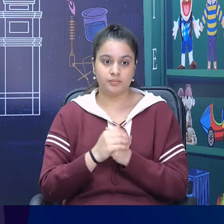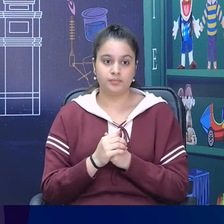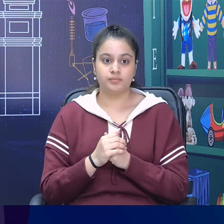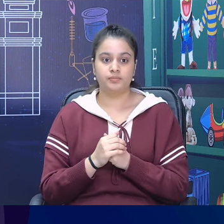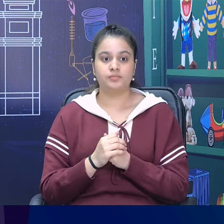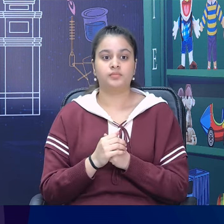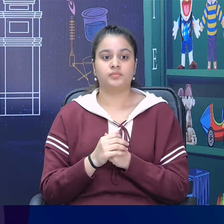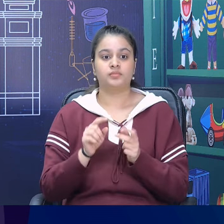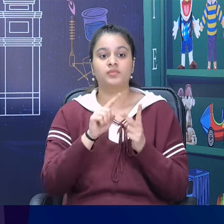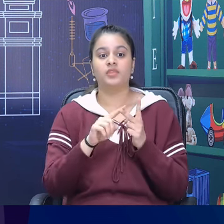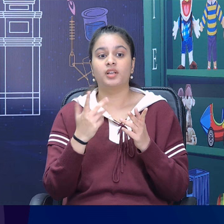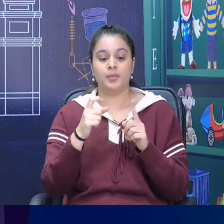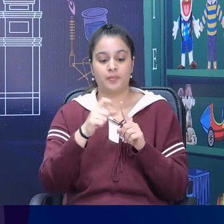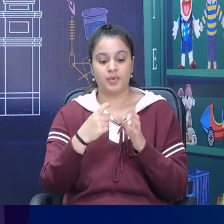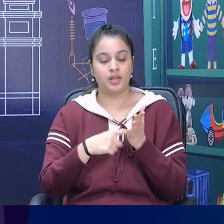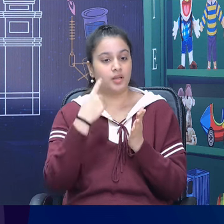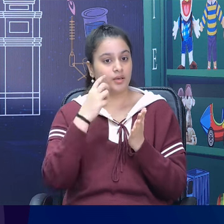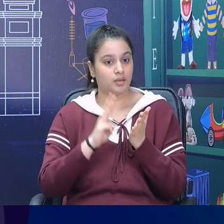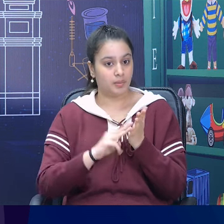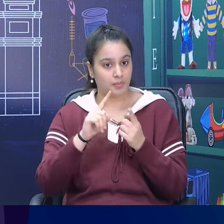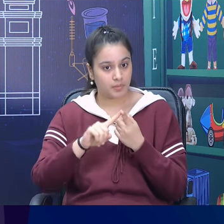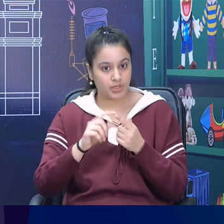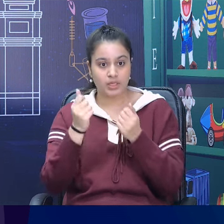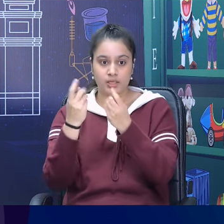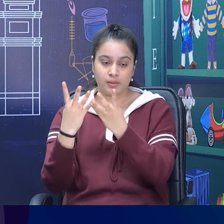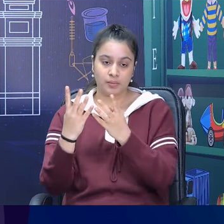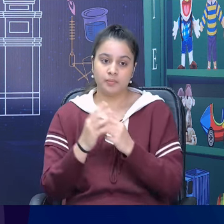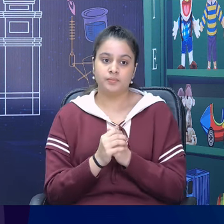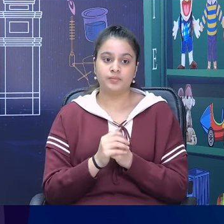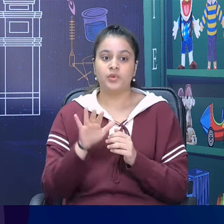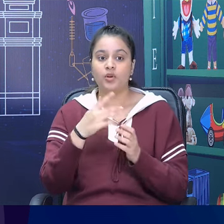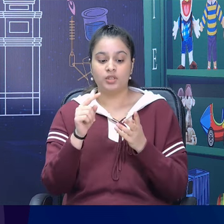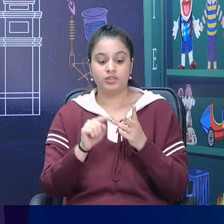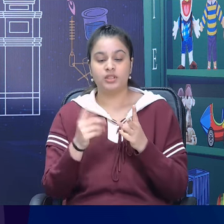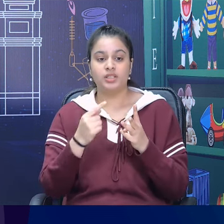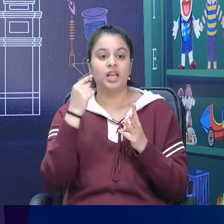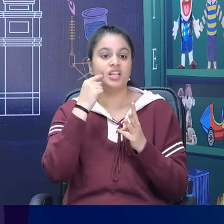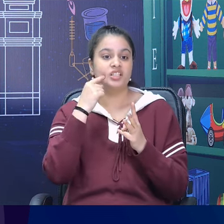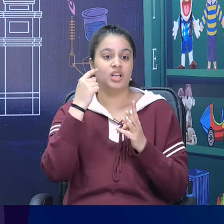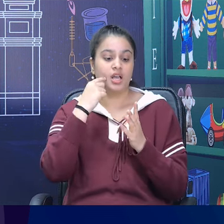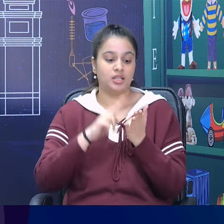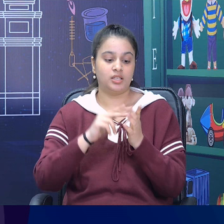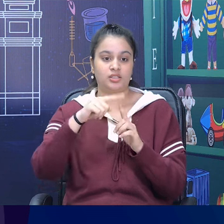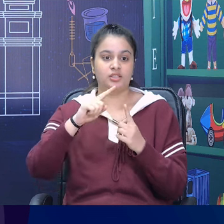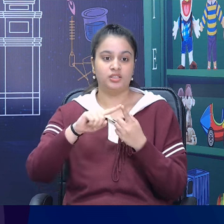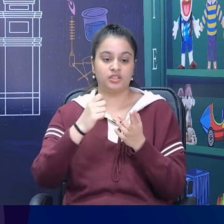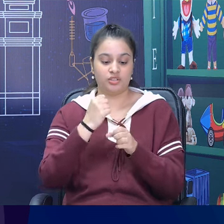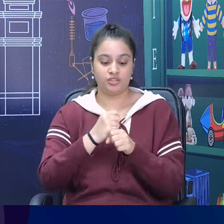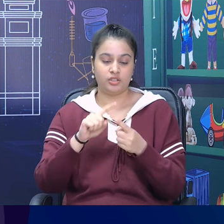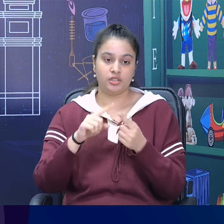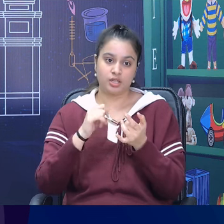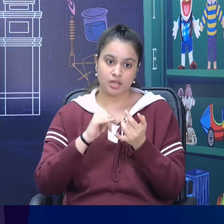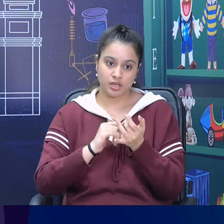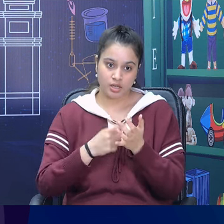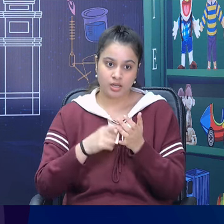नंबर प्राइम नंबर इंटी जर्स तो अब